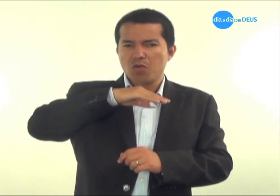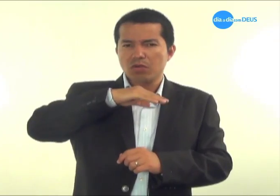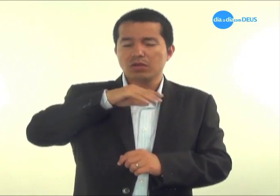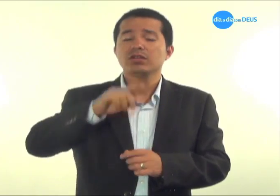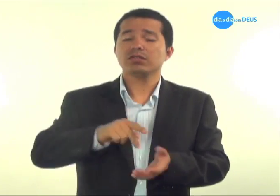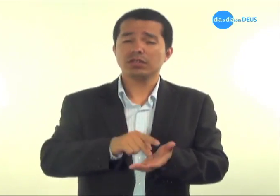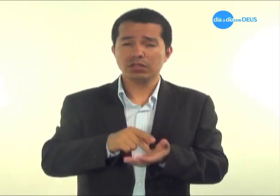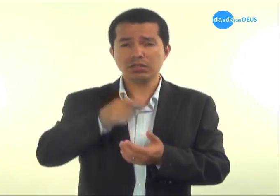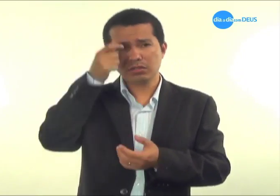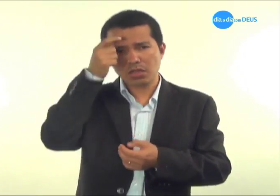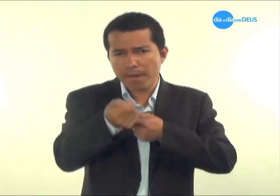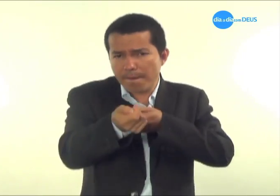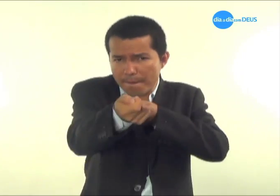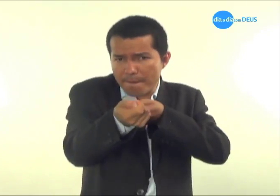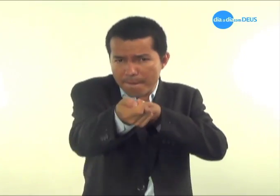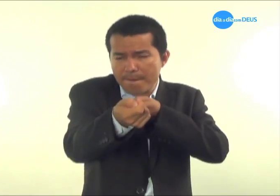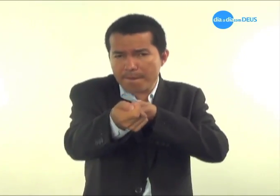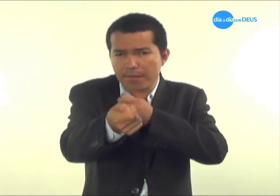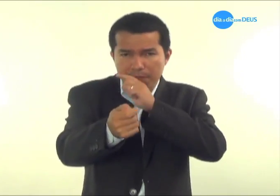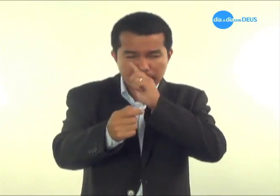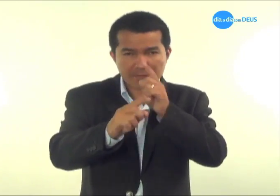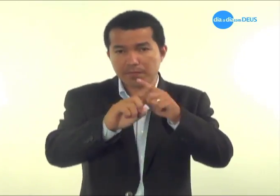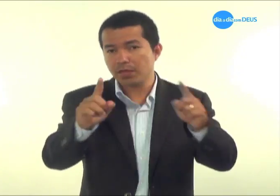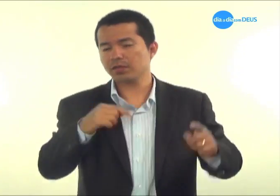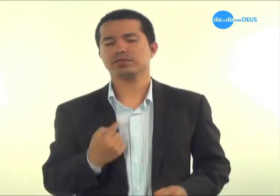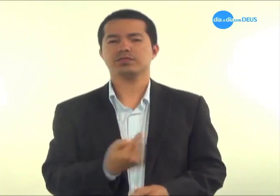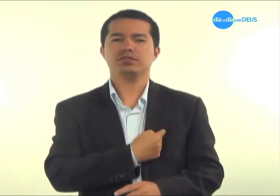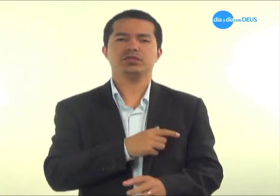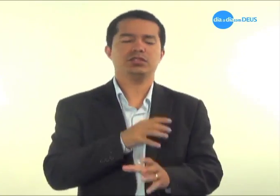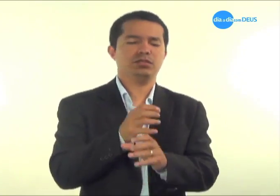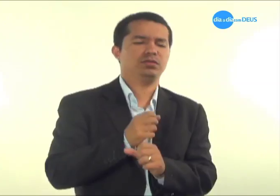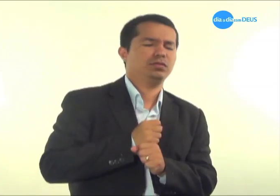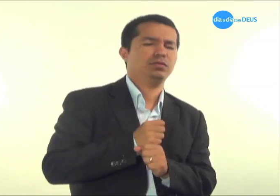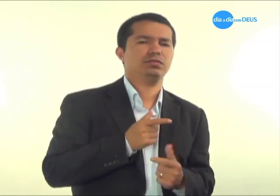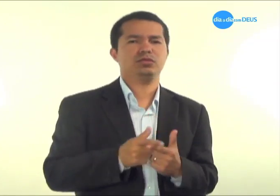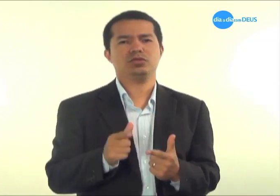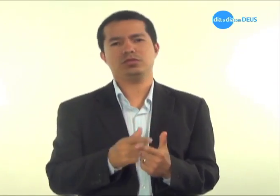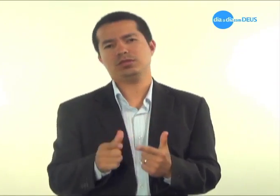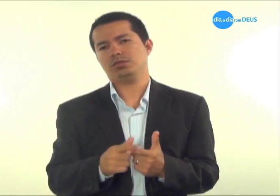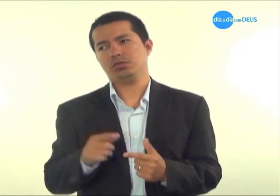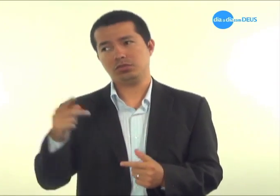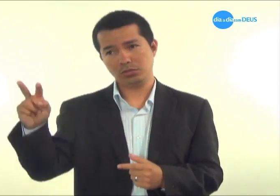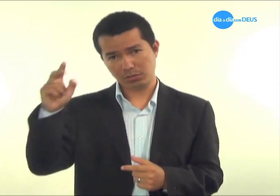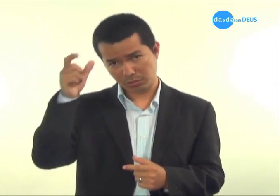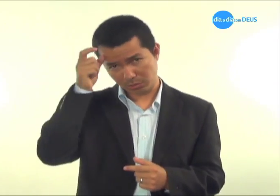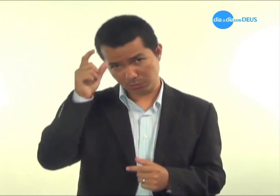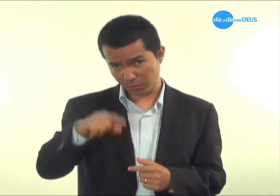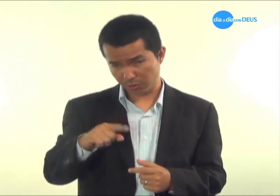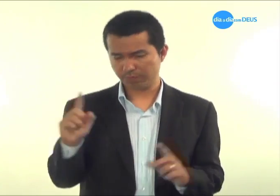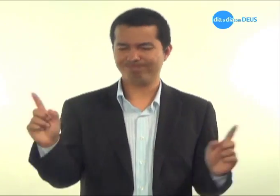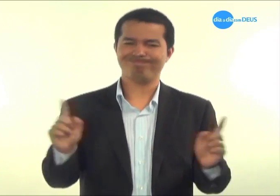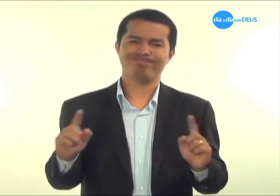com esse pensamento já não é problema de Satanás, é seu. E a Bíblia está dizendo exatamente isso, que